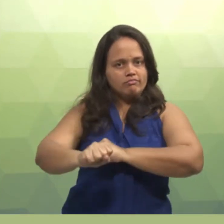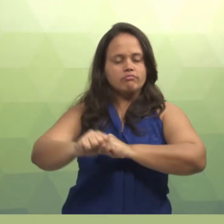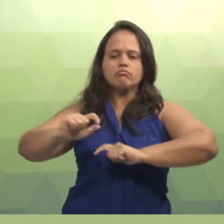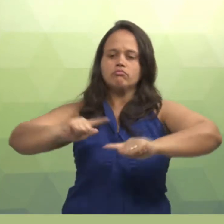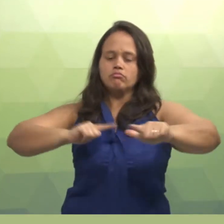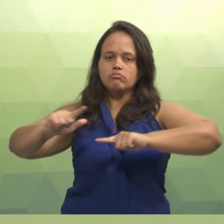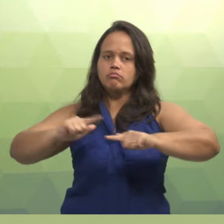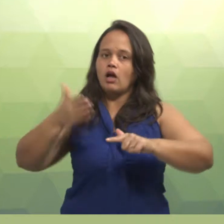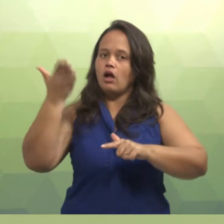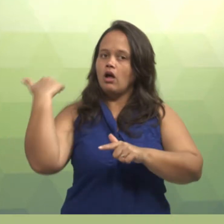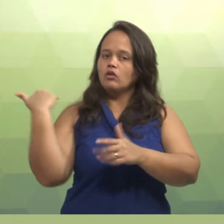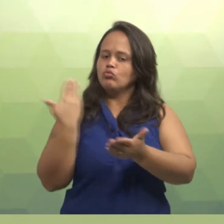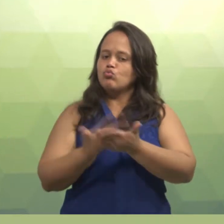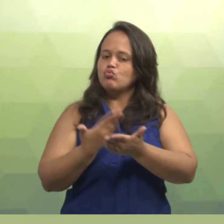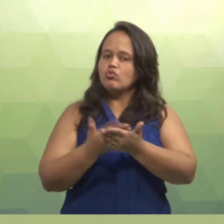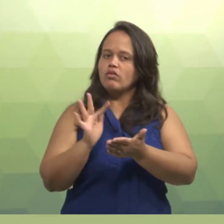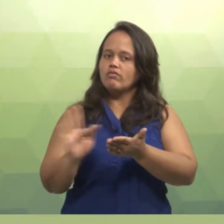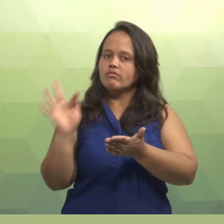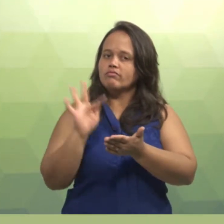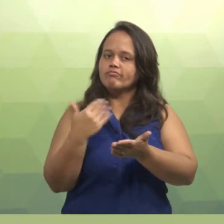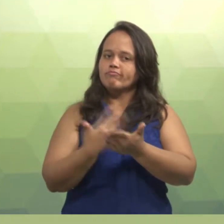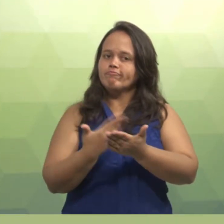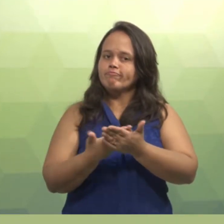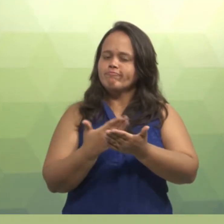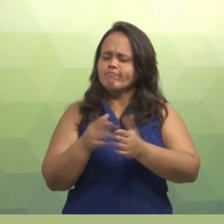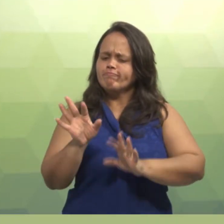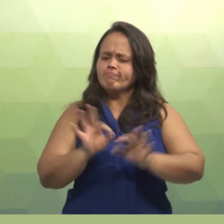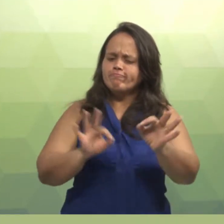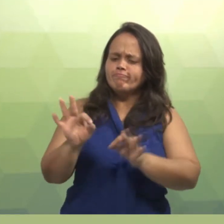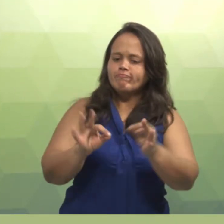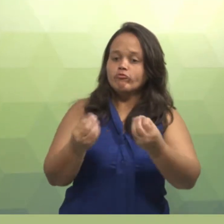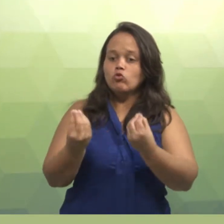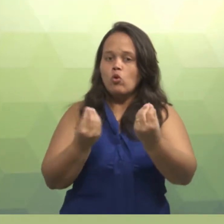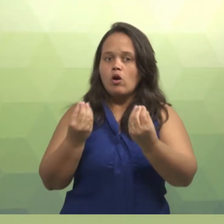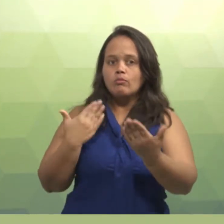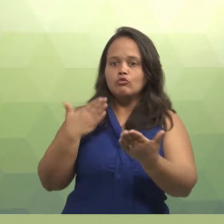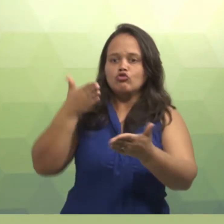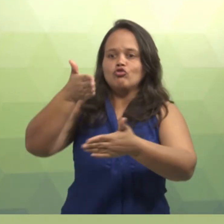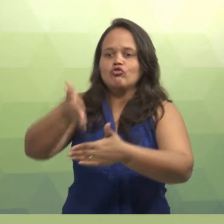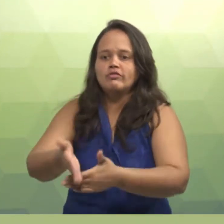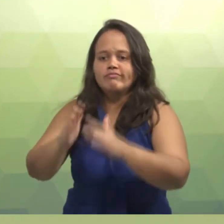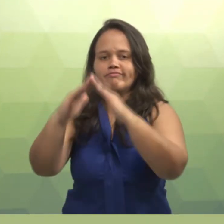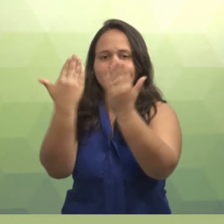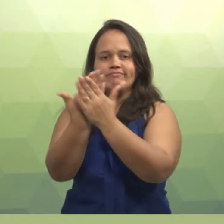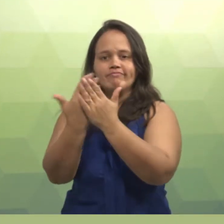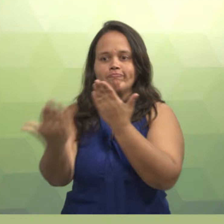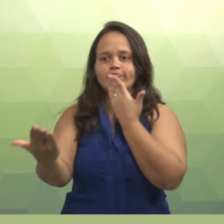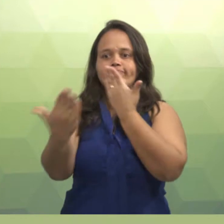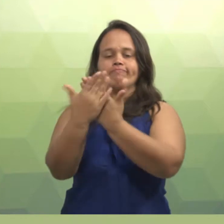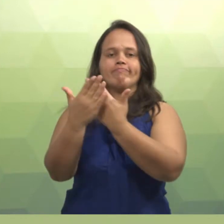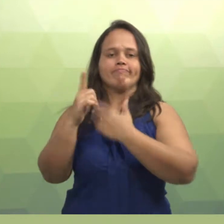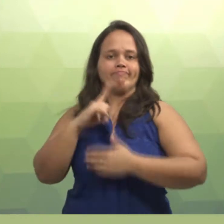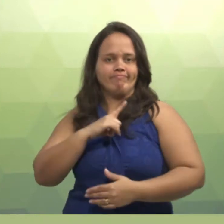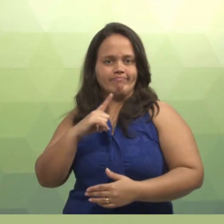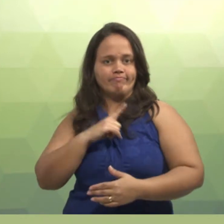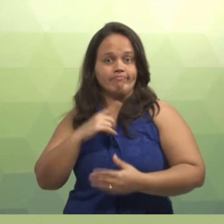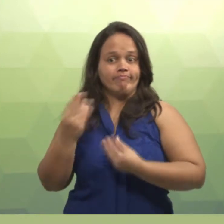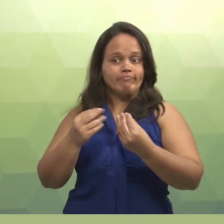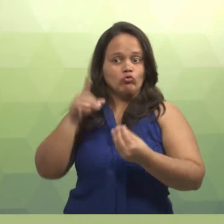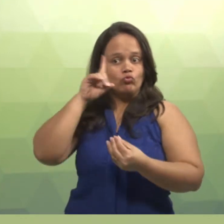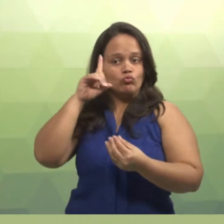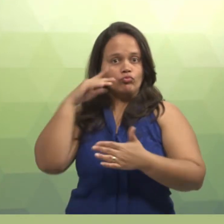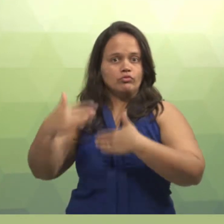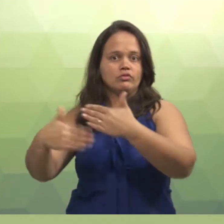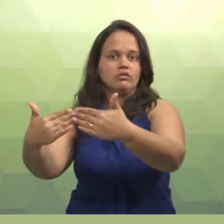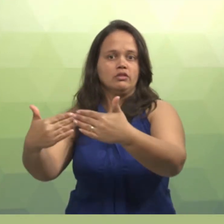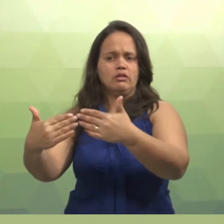que certamente lhe preparou para enfrentar as situações do cotidiano da escola, não podendo de nenhuma forma medir forças com o